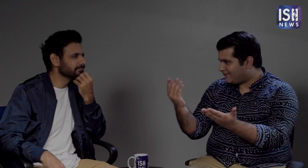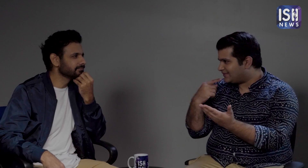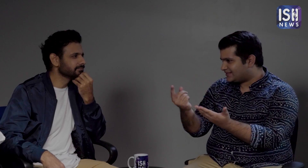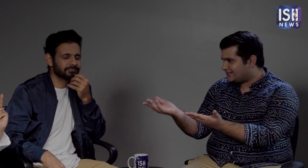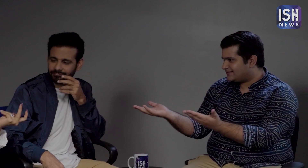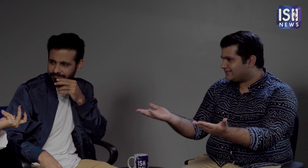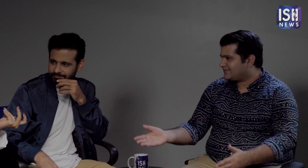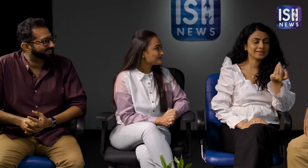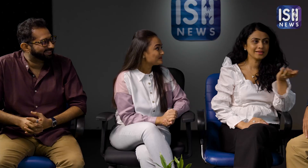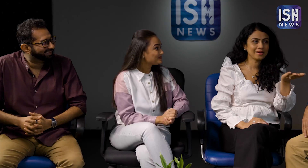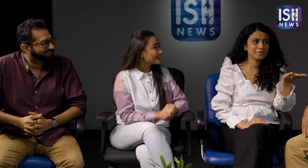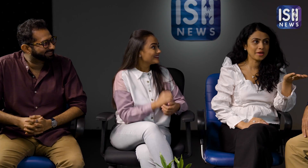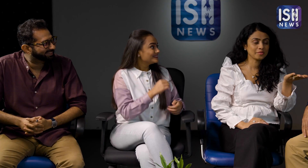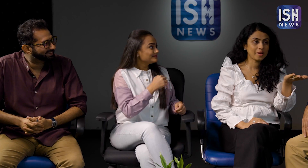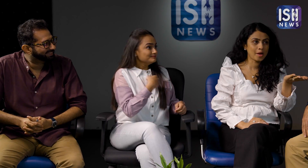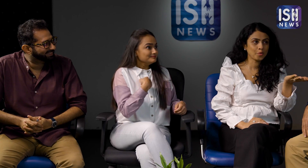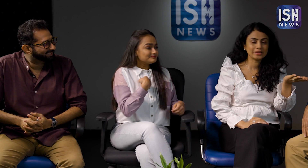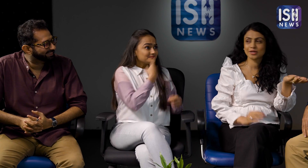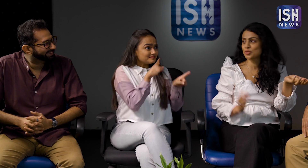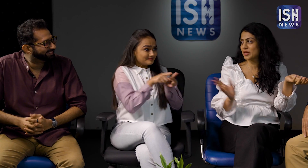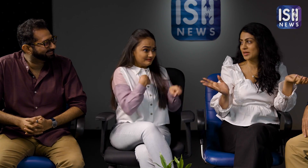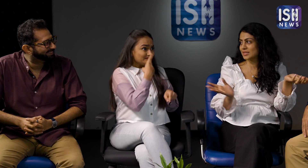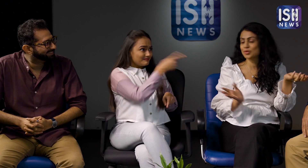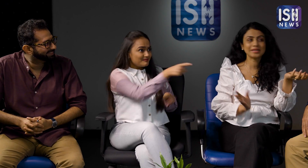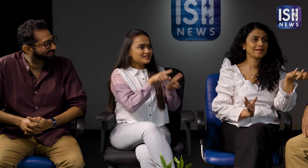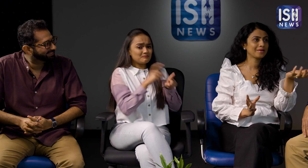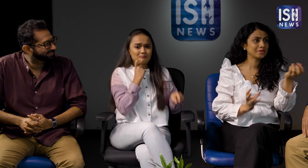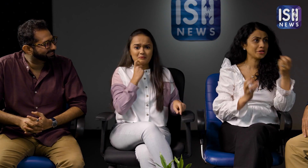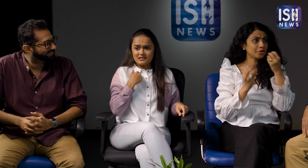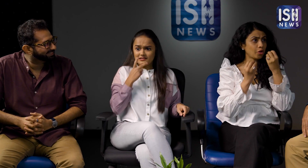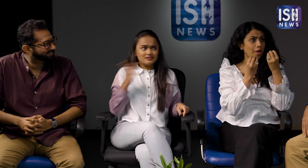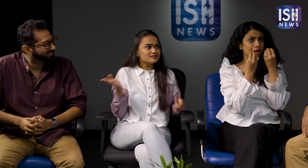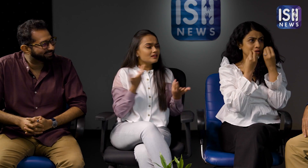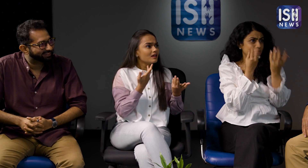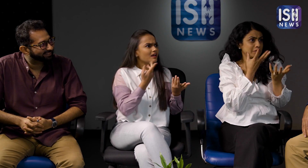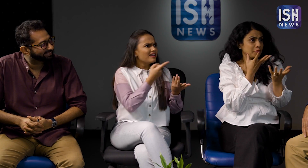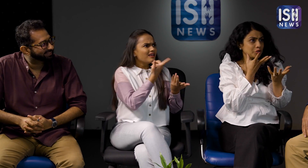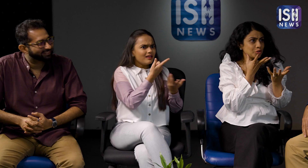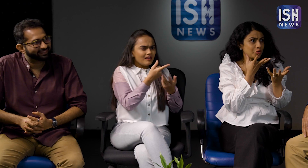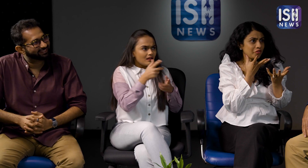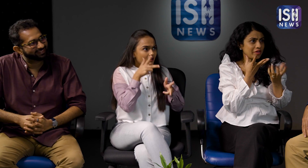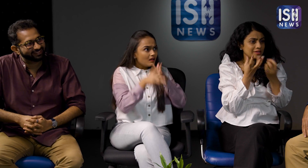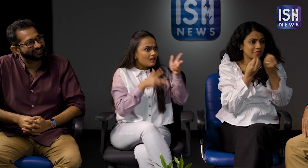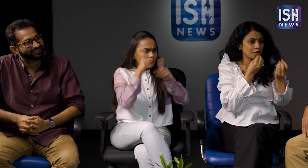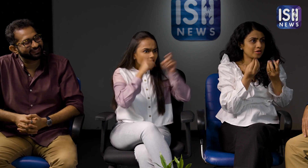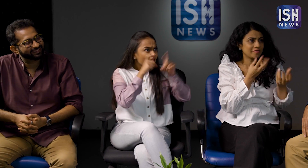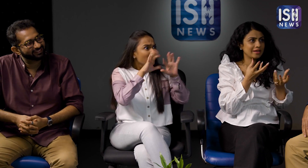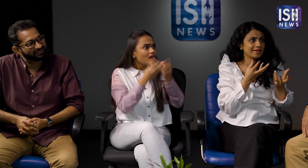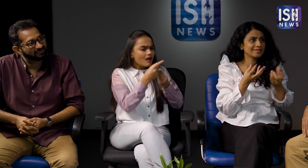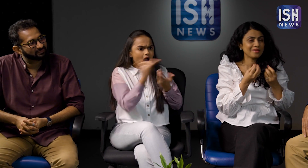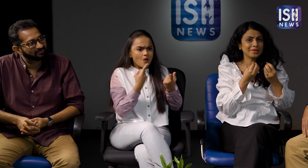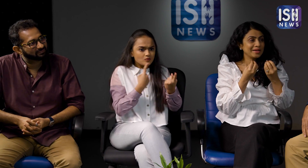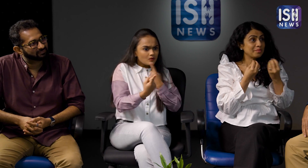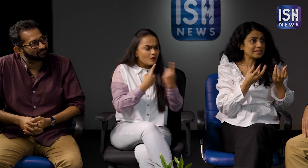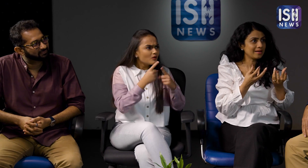Okay. I think मैं आपको देख रही हूँ, मैंने मानसी को देखा है, आप इतने the expressions on your face, the way you're